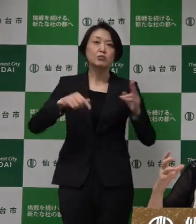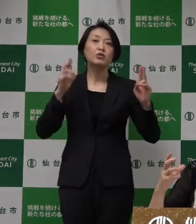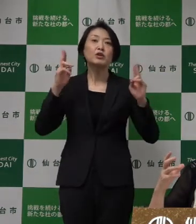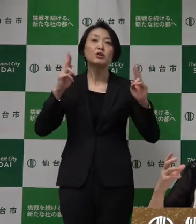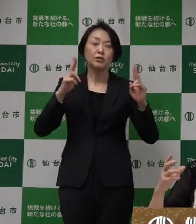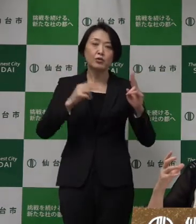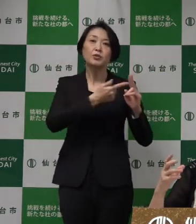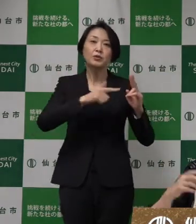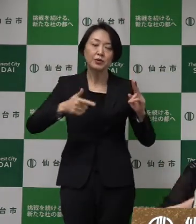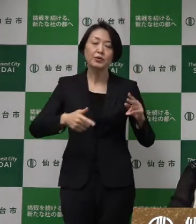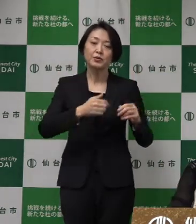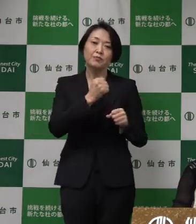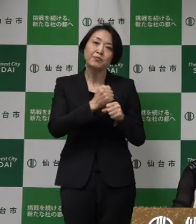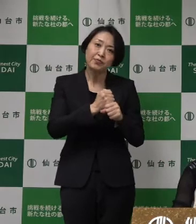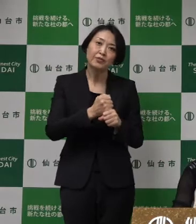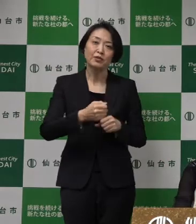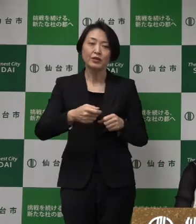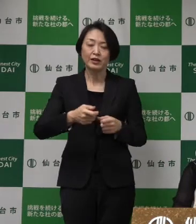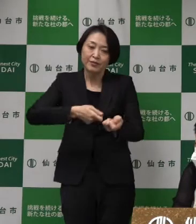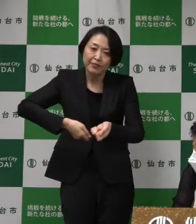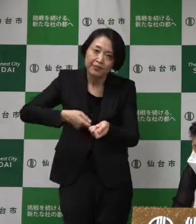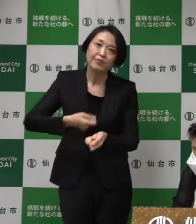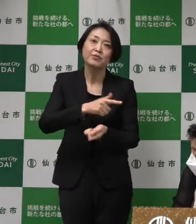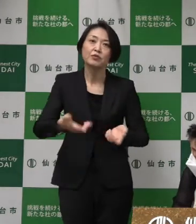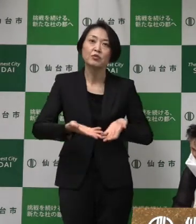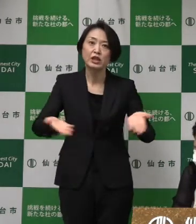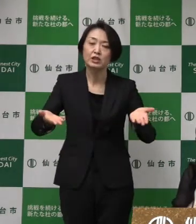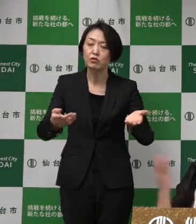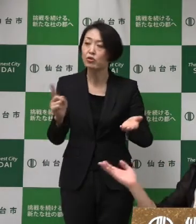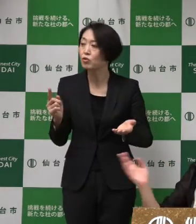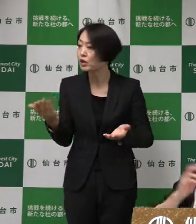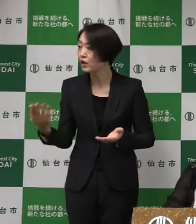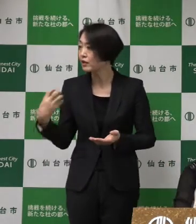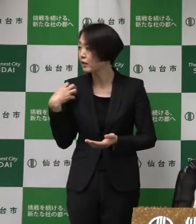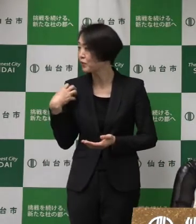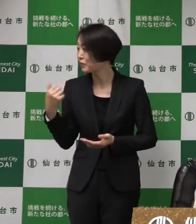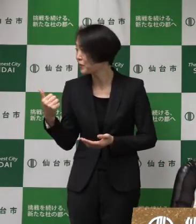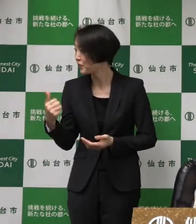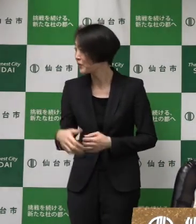品などを出していることもありまして、これはどうなっても答えていただ